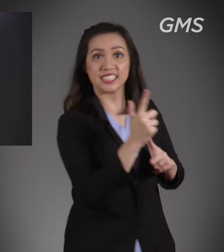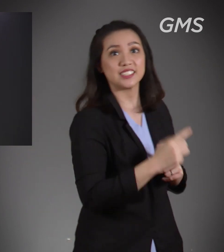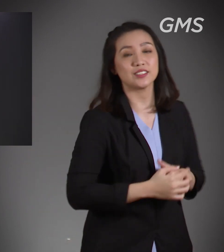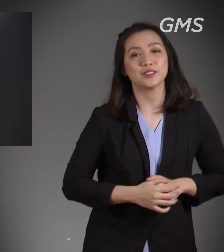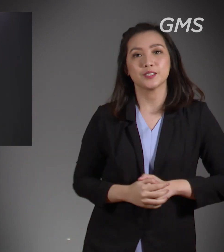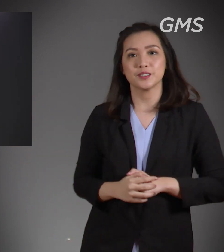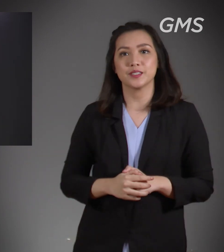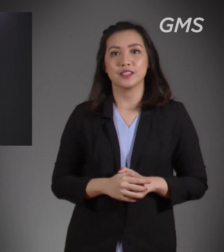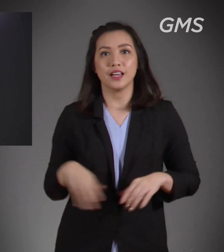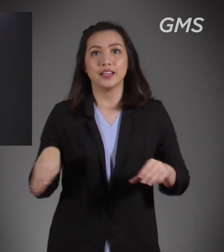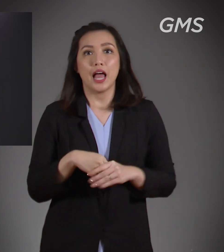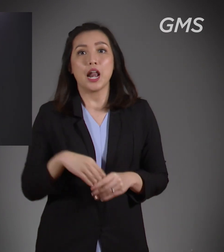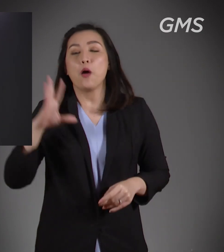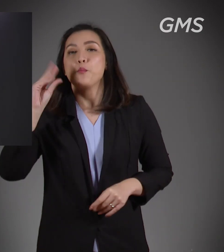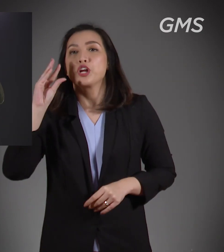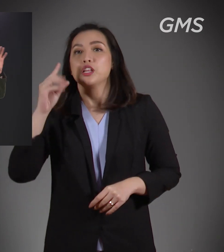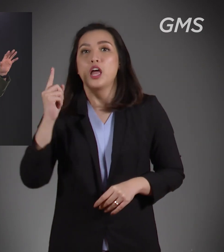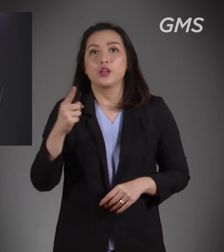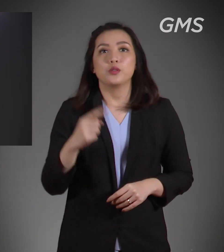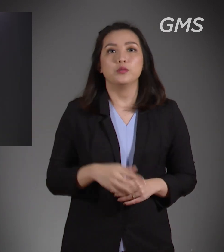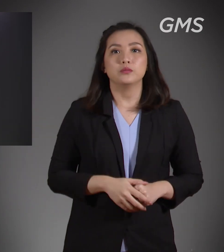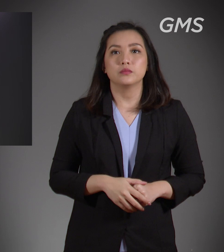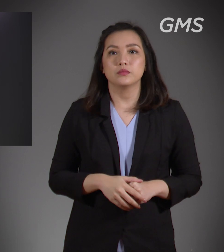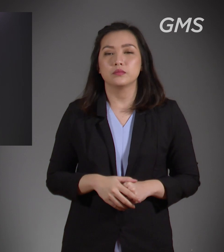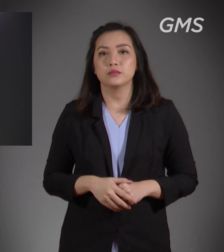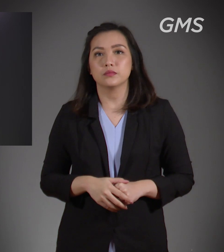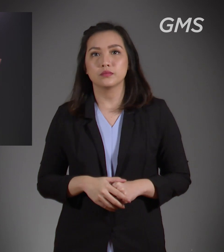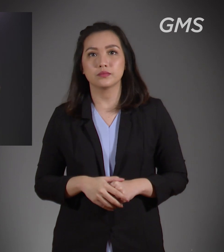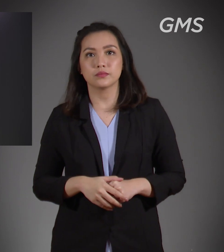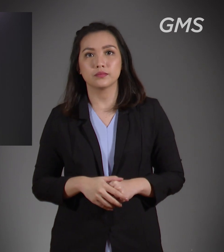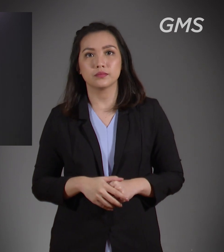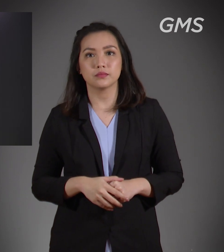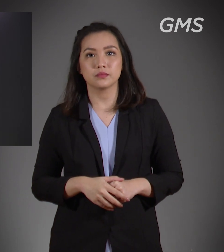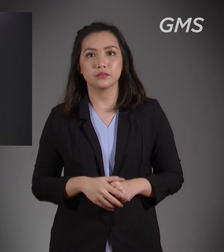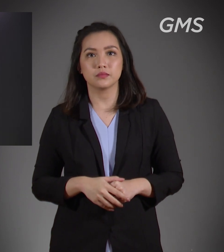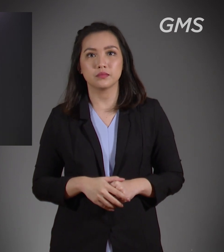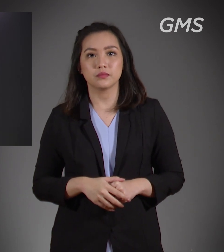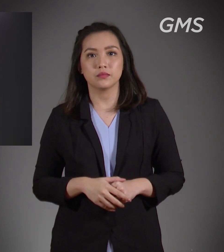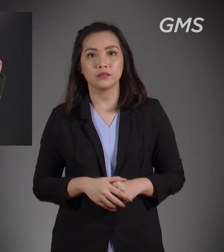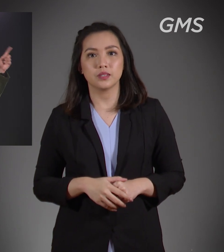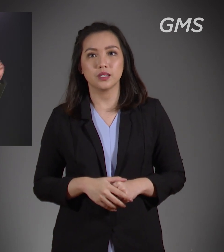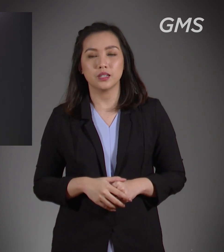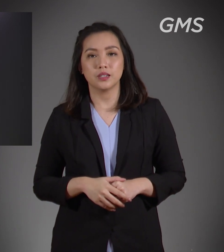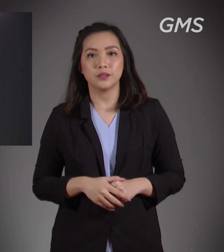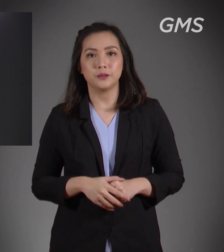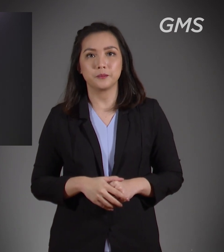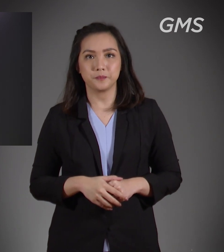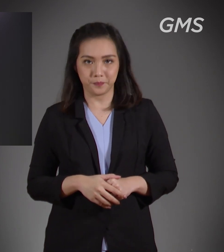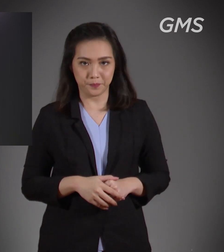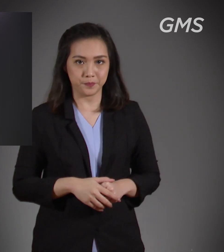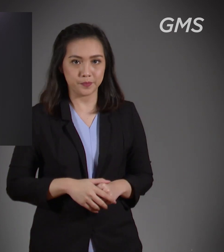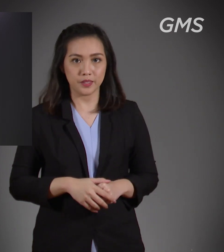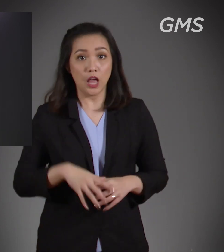disampaikan kepada publik bahwa kelompok A mengklaim tanggung jawab atas bom bunuh diri